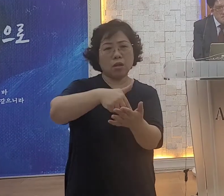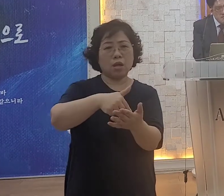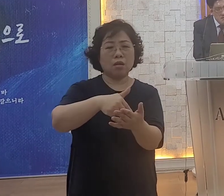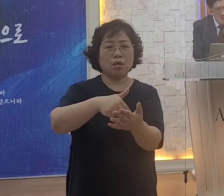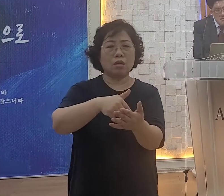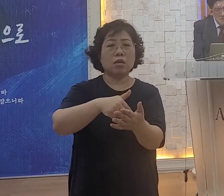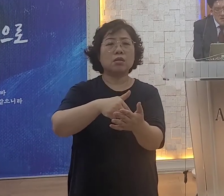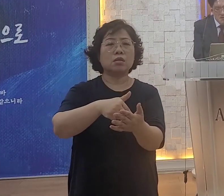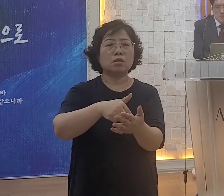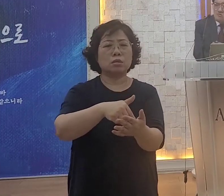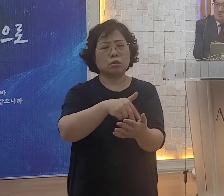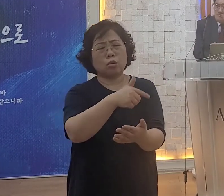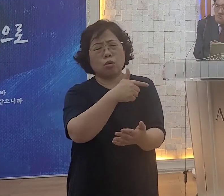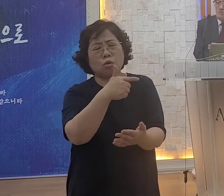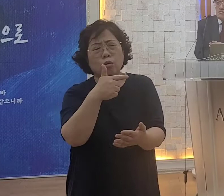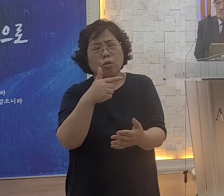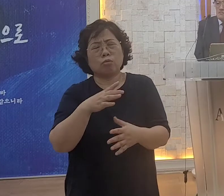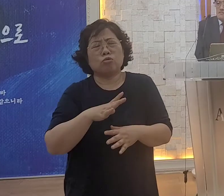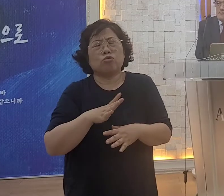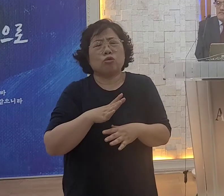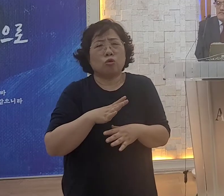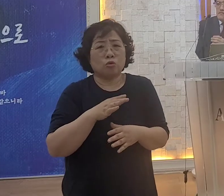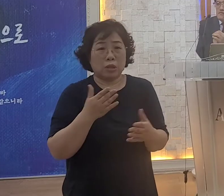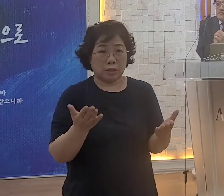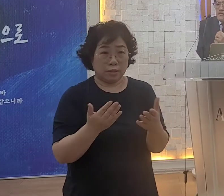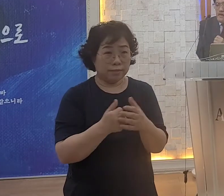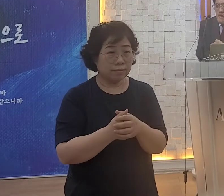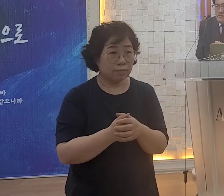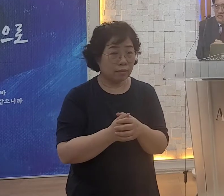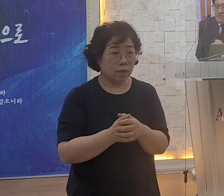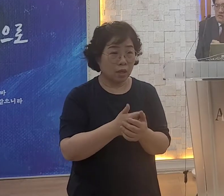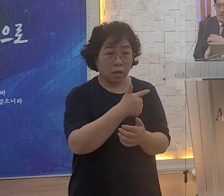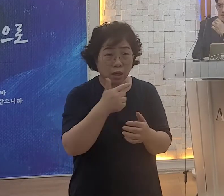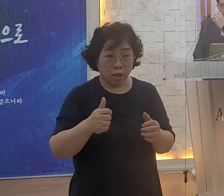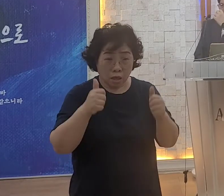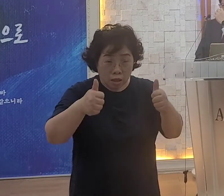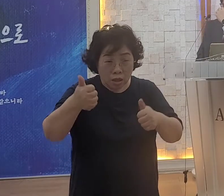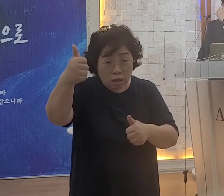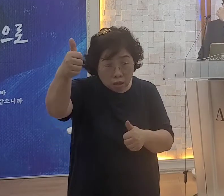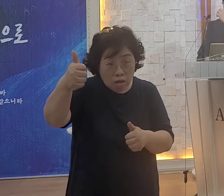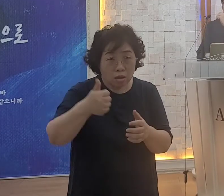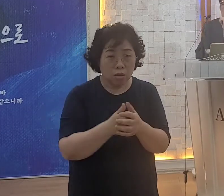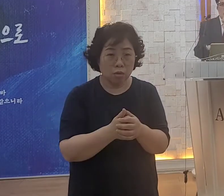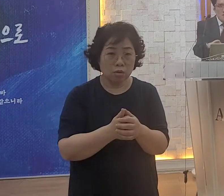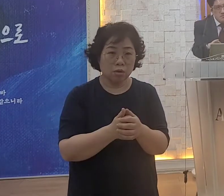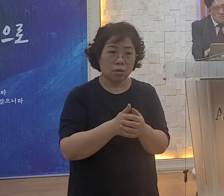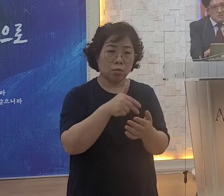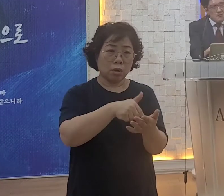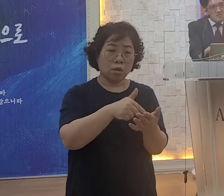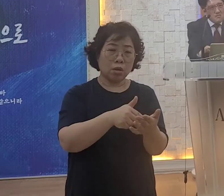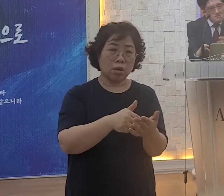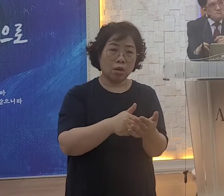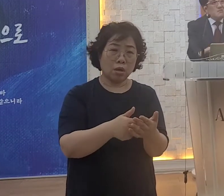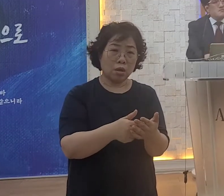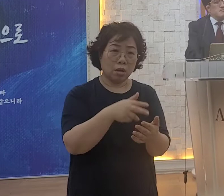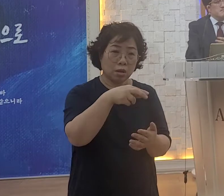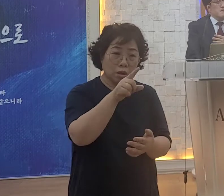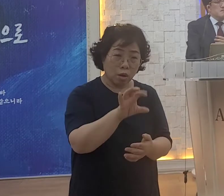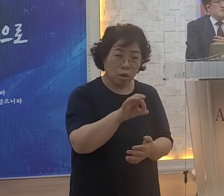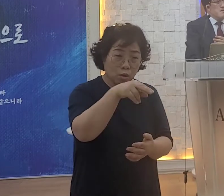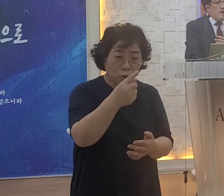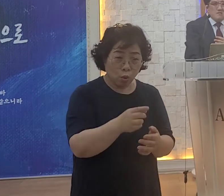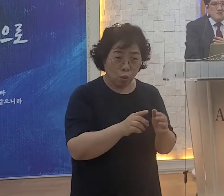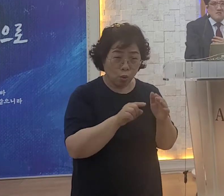것이 얼마나 두려웠겠습니까? 이 대제사장이 이 성소를 지나서 지성소 들어갈